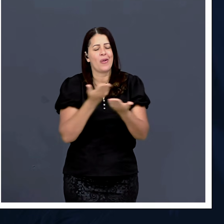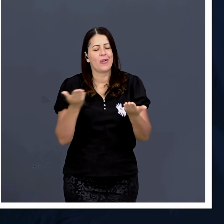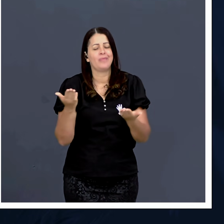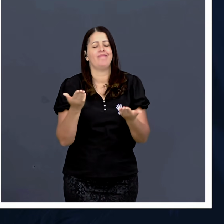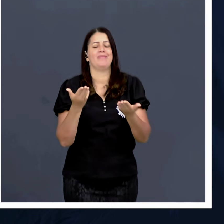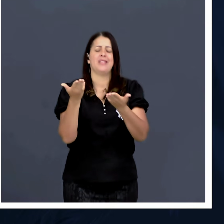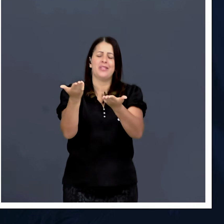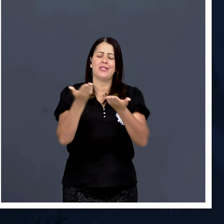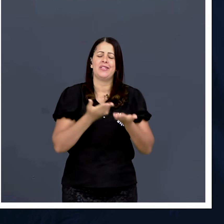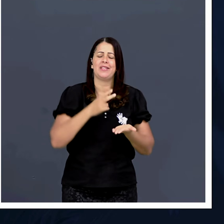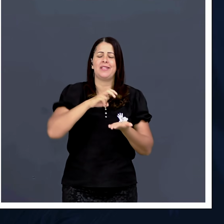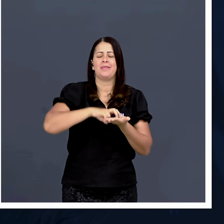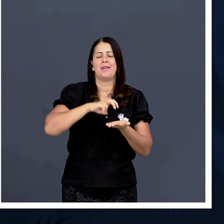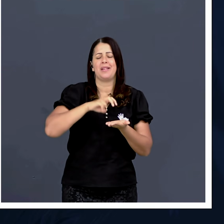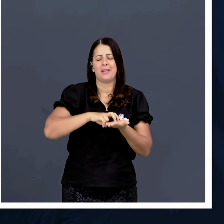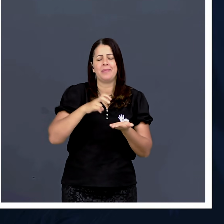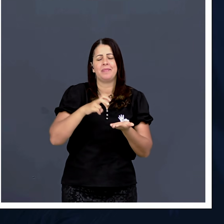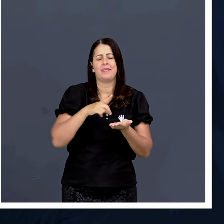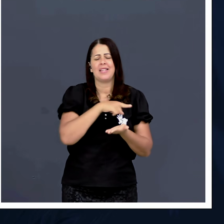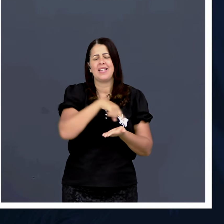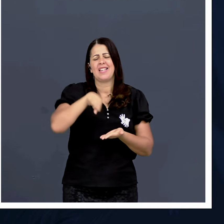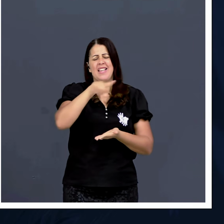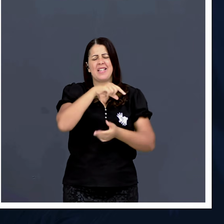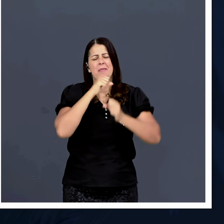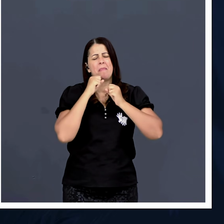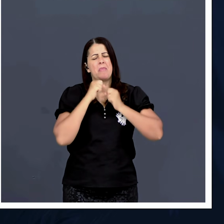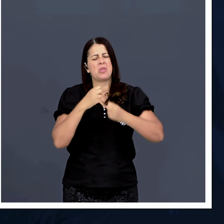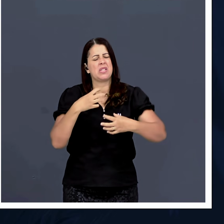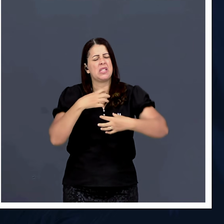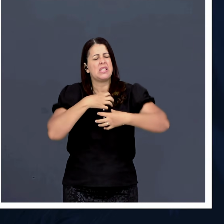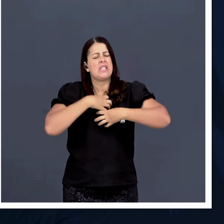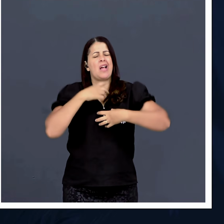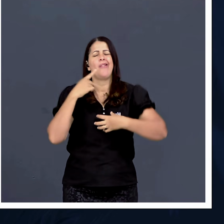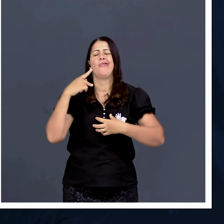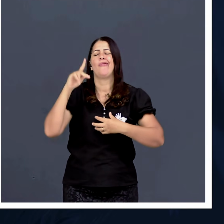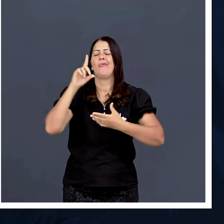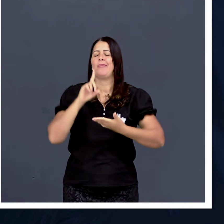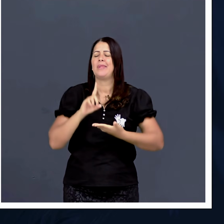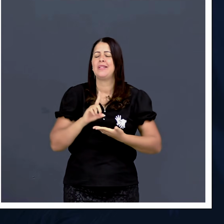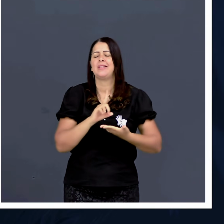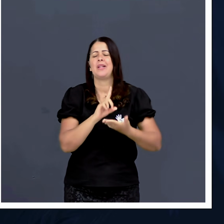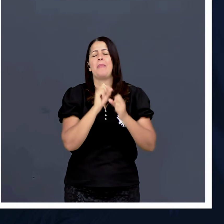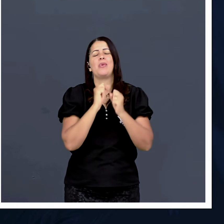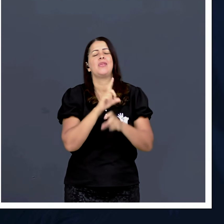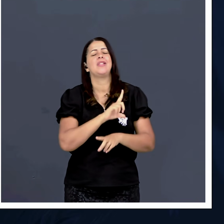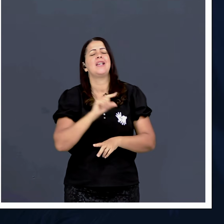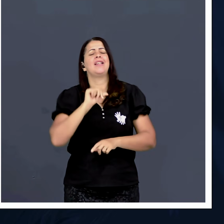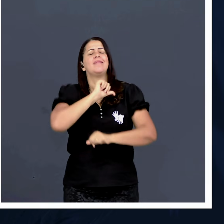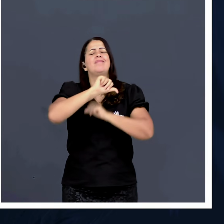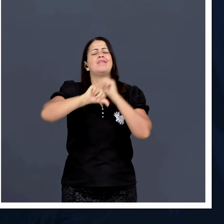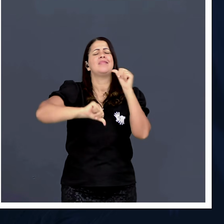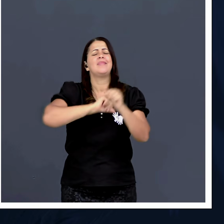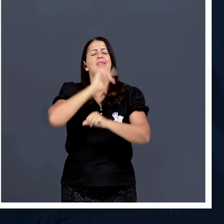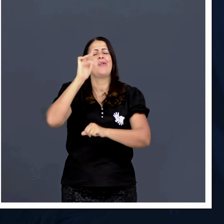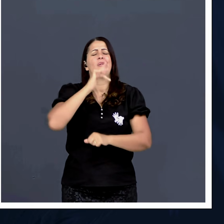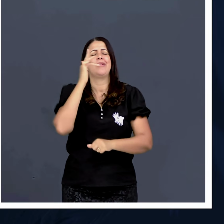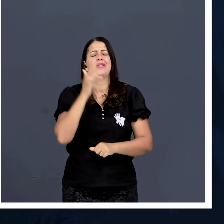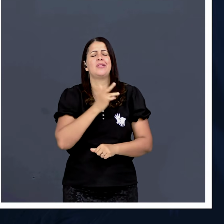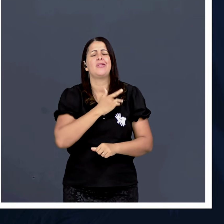manhã. Pai, que eles possam sentir a tua presença nesse lugar, que eles possam sair transformados,